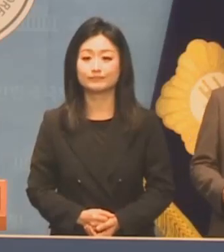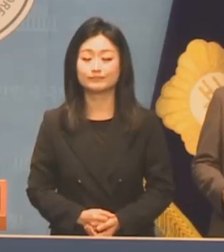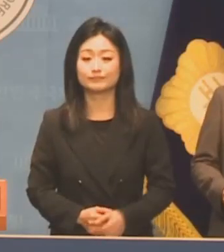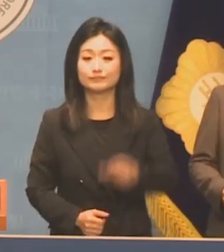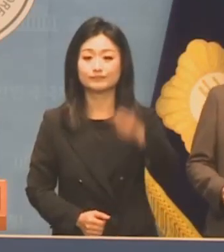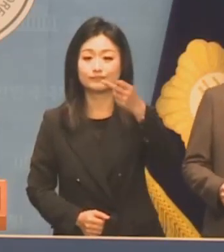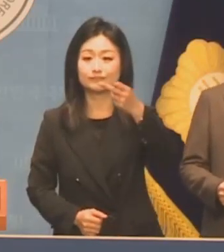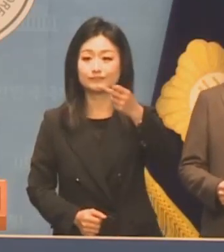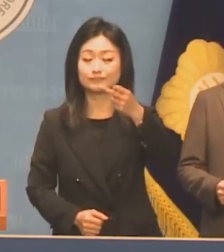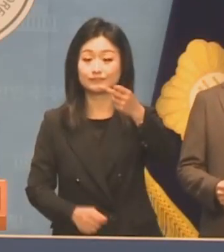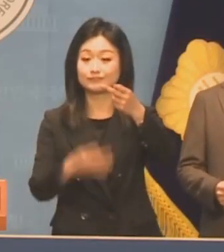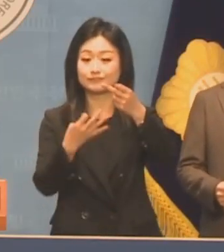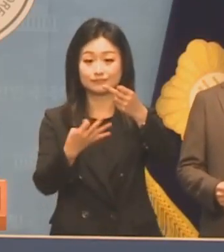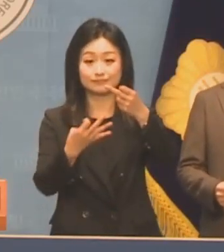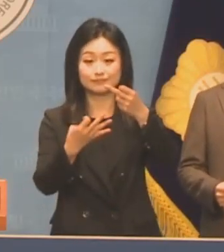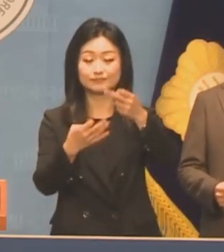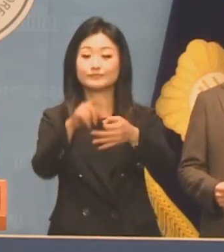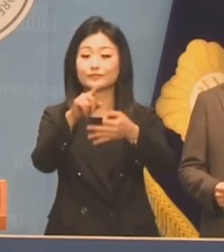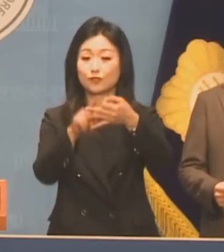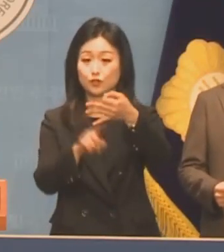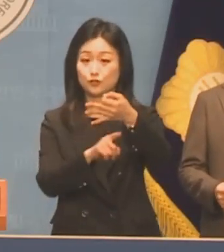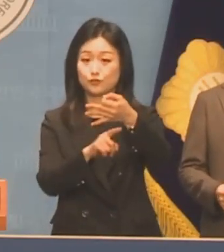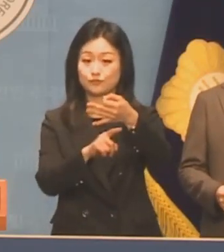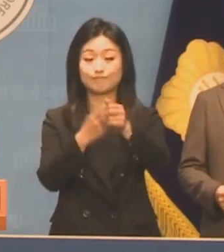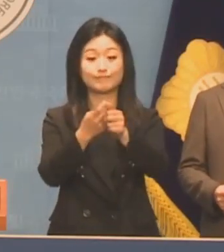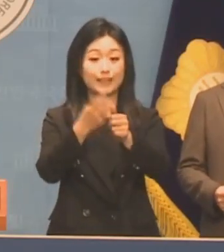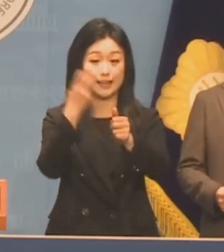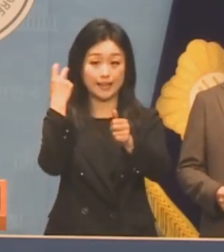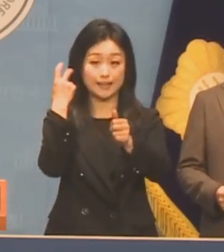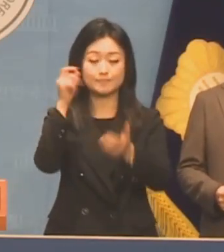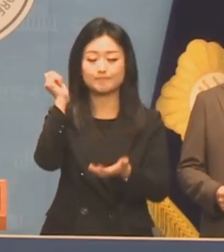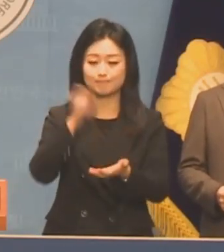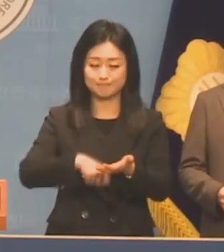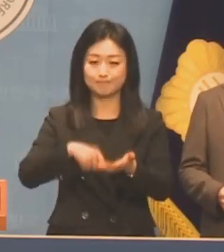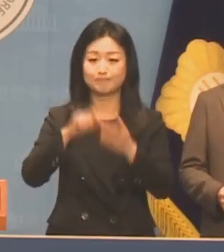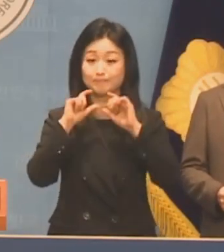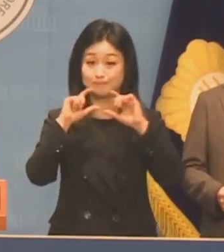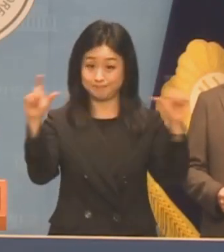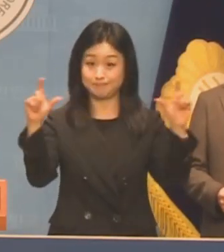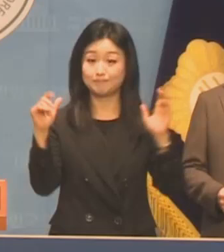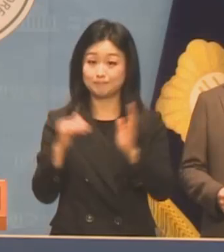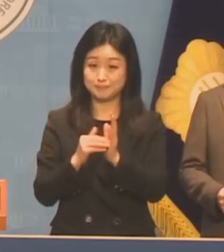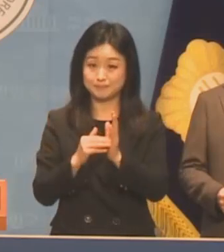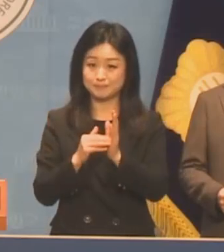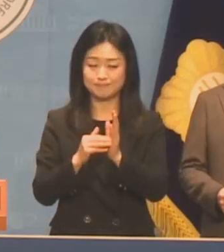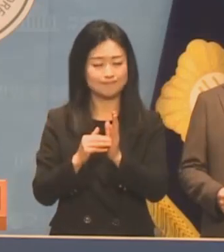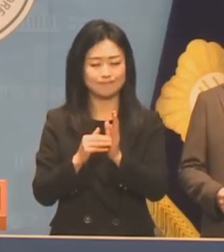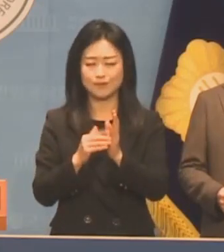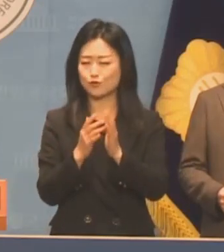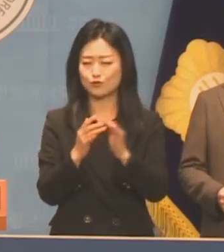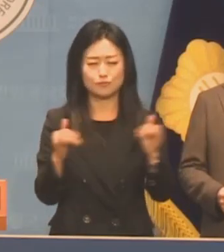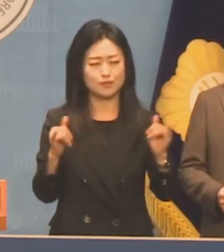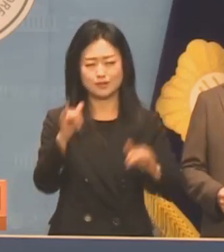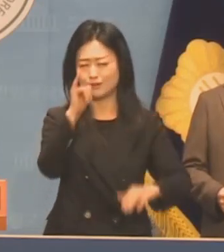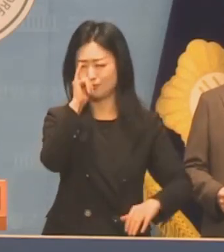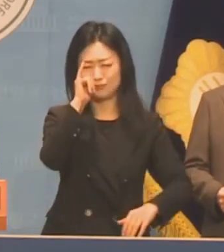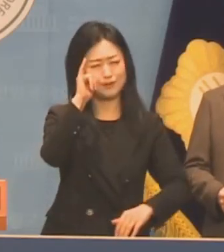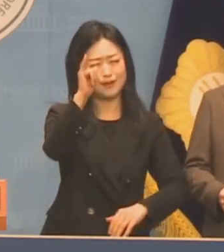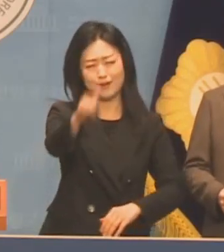12월 14일 날 윤석열 탄핵 소추안이 가결되었습니다. 위대한 국민